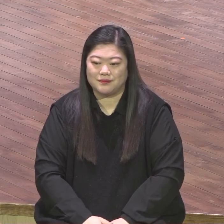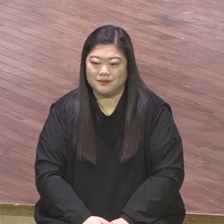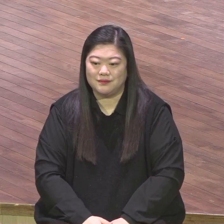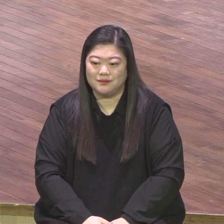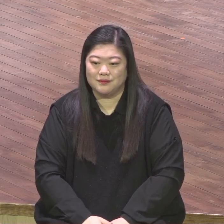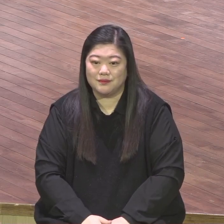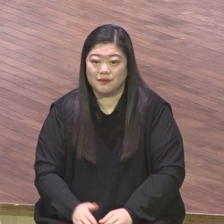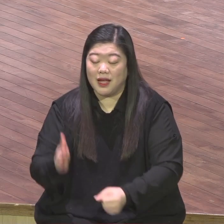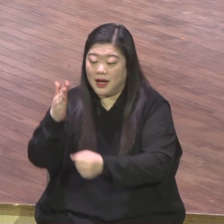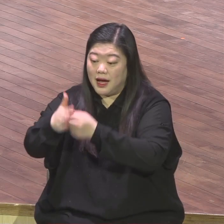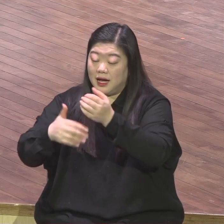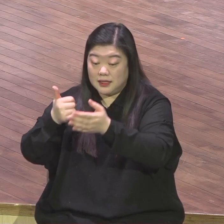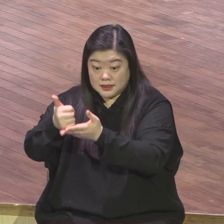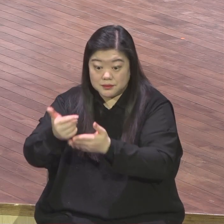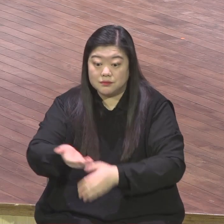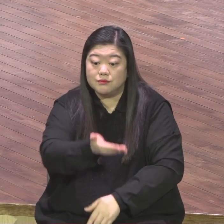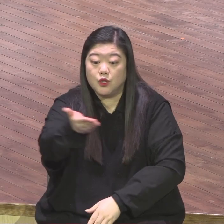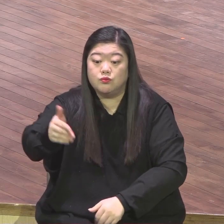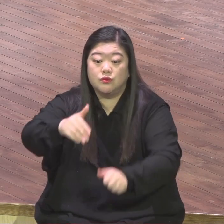하나님께서 우리를 부르신 이유는